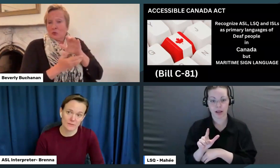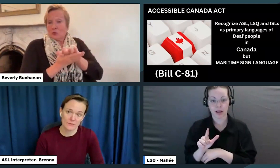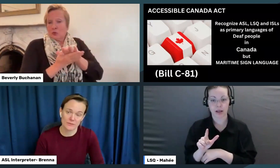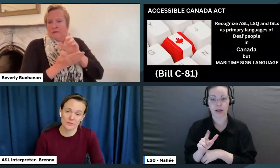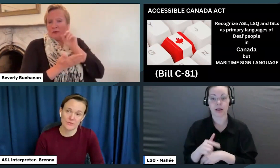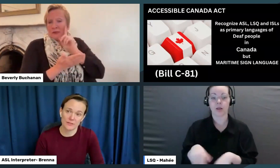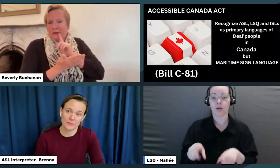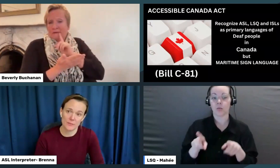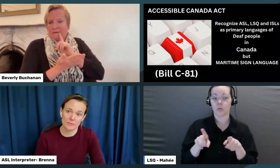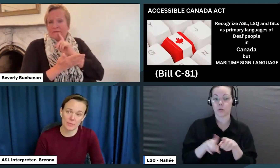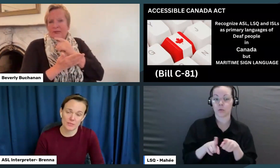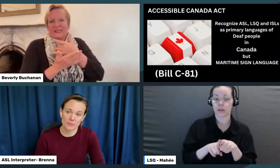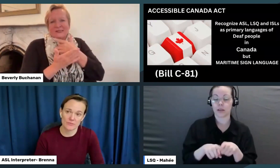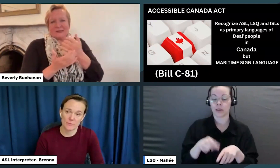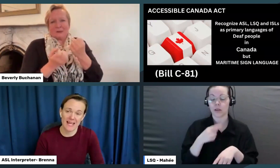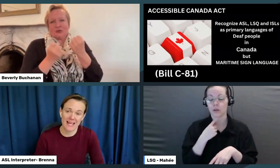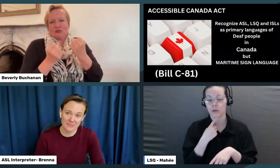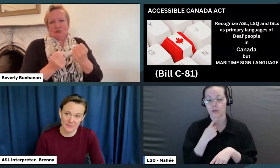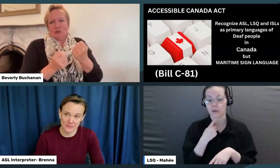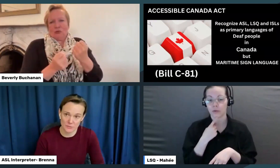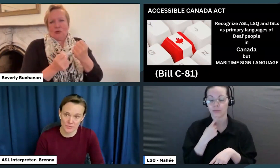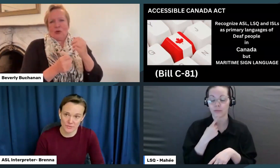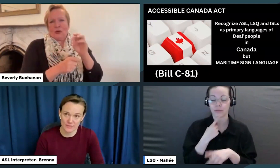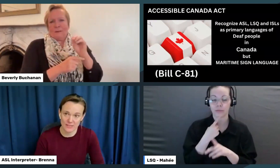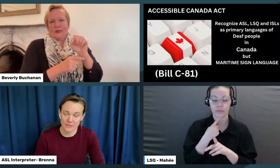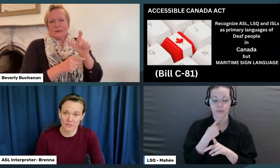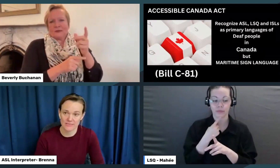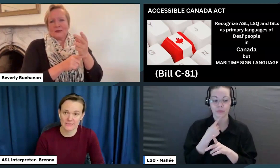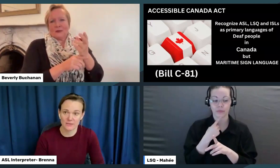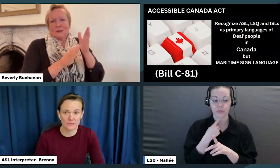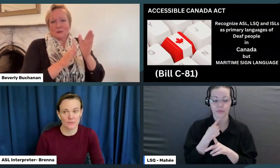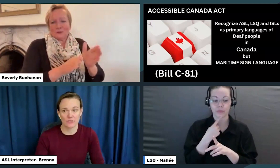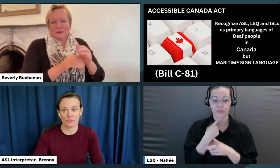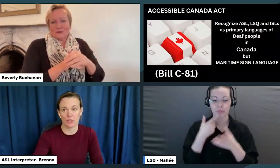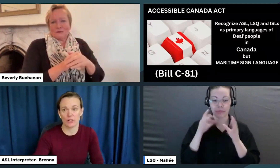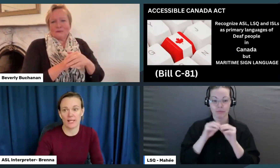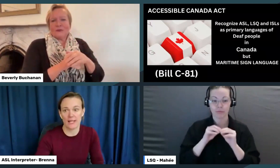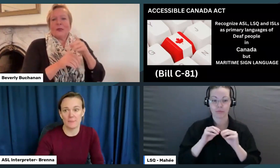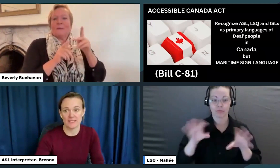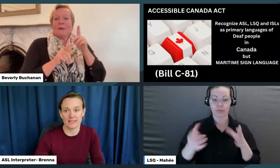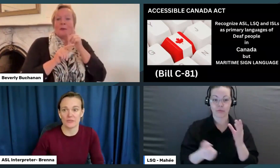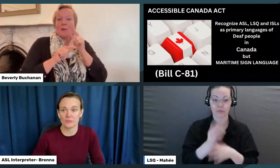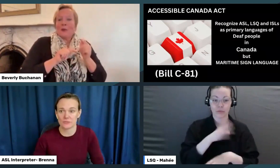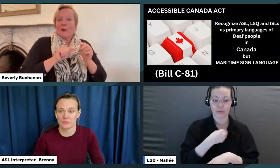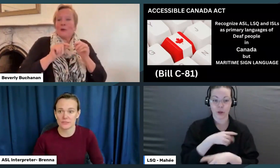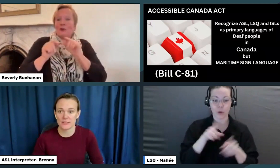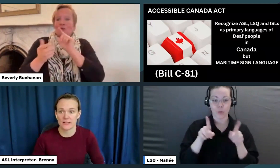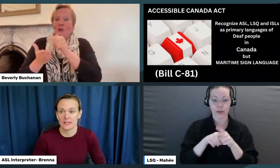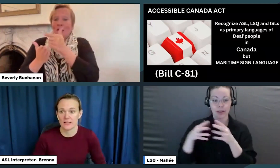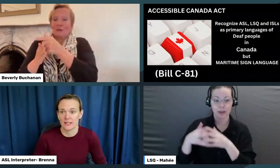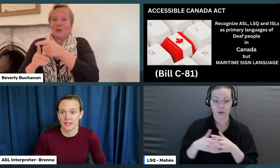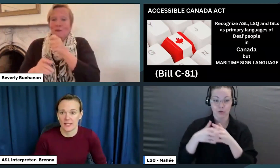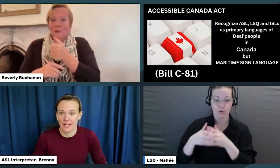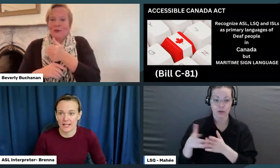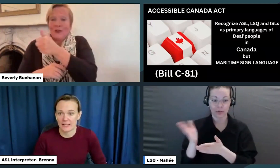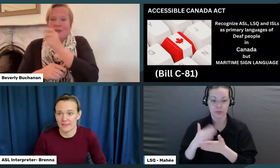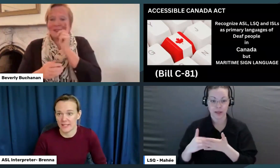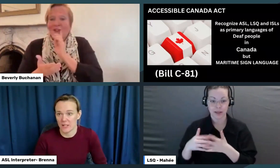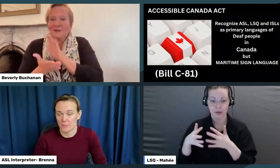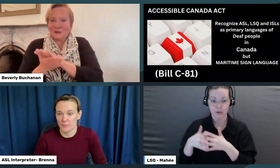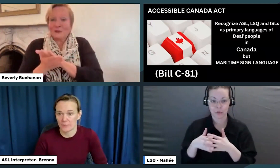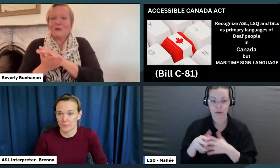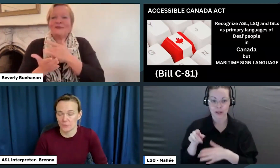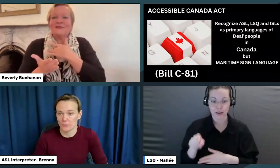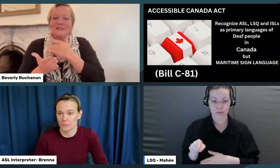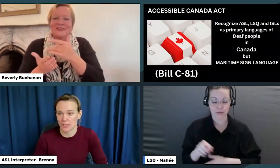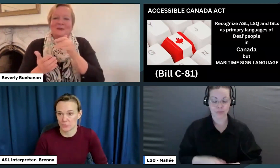Donc, on est correct avec des gens qui sont diplômés de Halifax, qui sont très forts, ce sont des utilisateurs de MSL, et aussi les gens